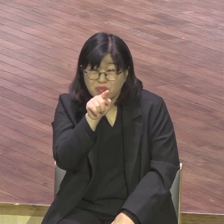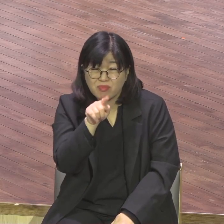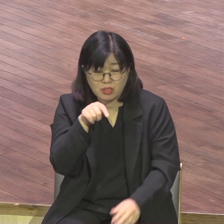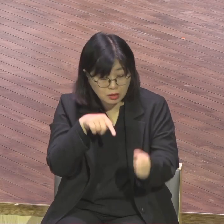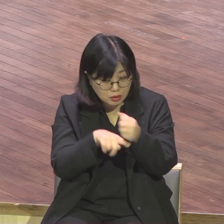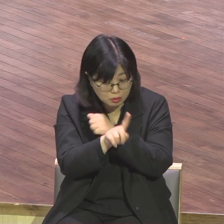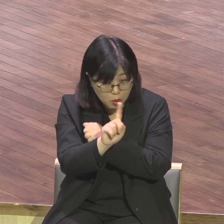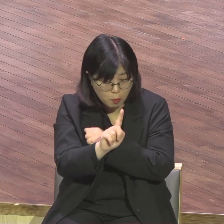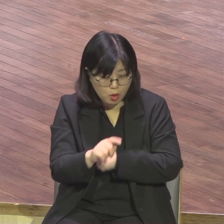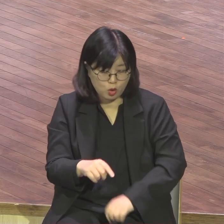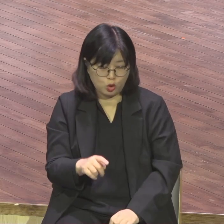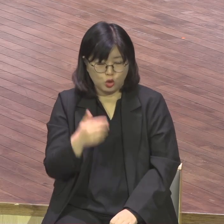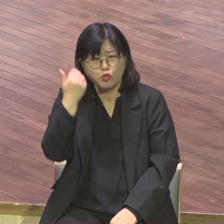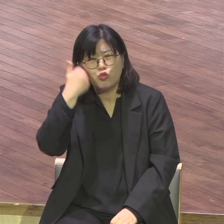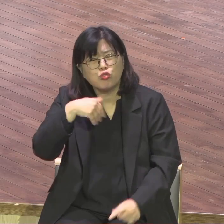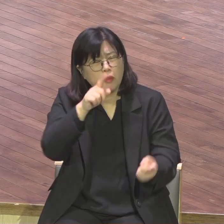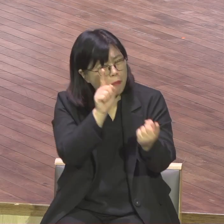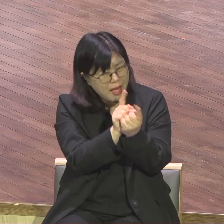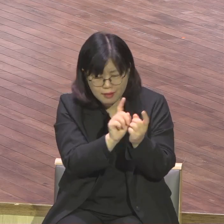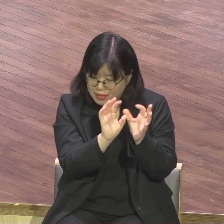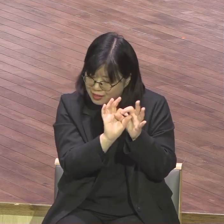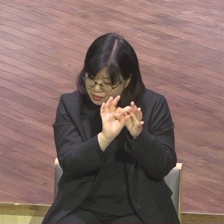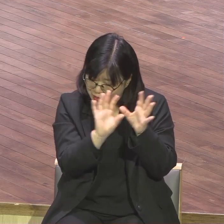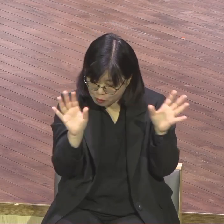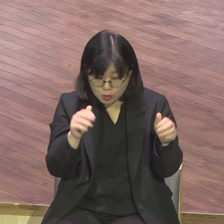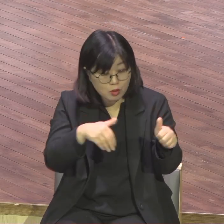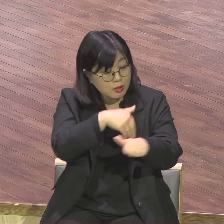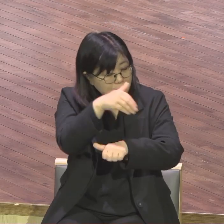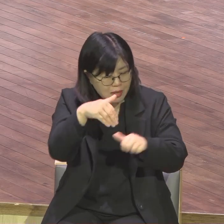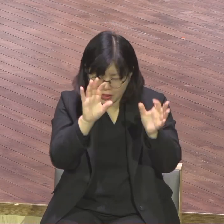가든지 누구를 만나든지 어떤 상황에 있든지